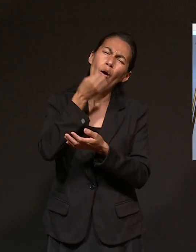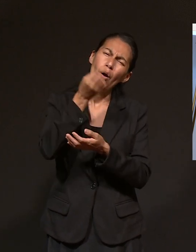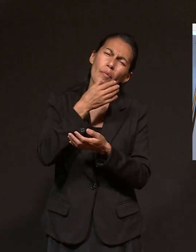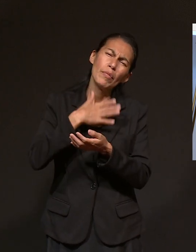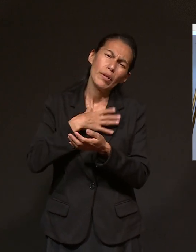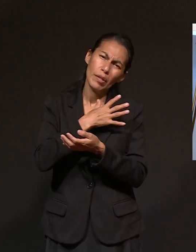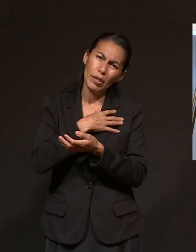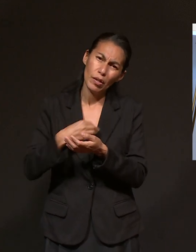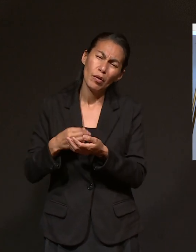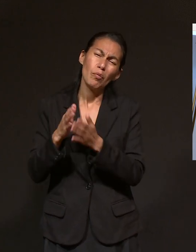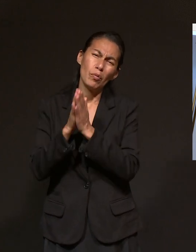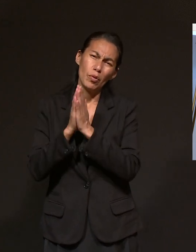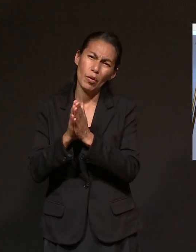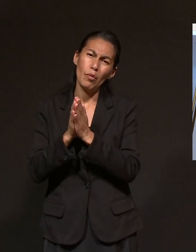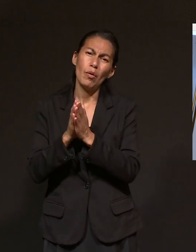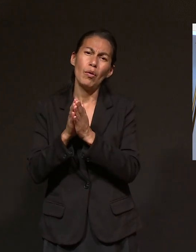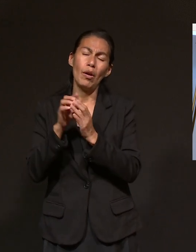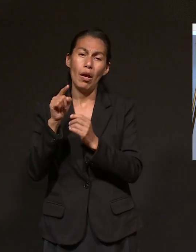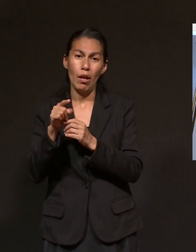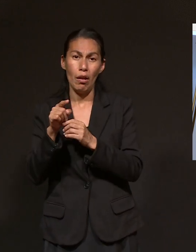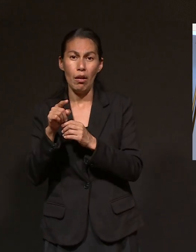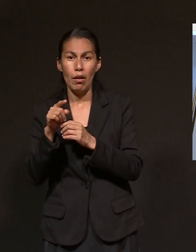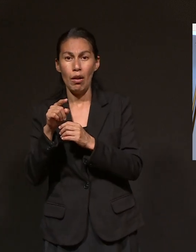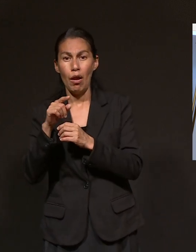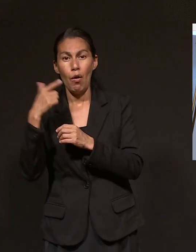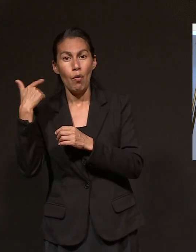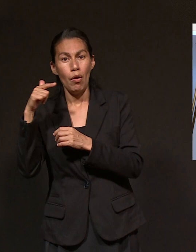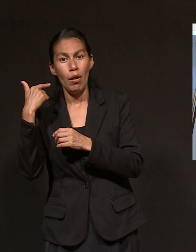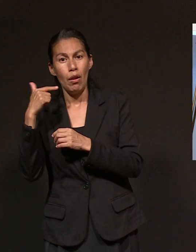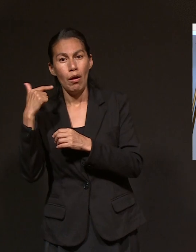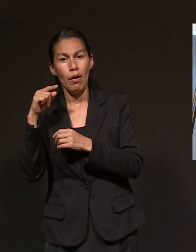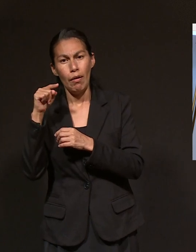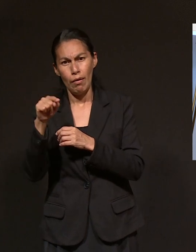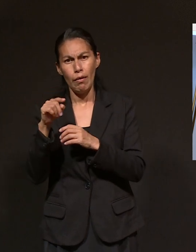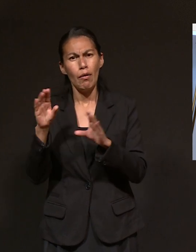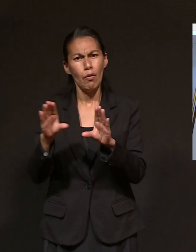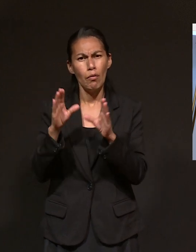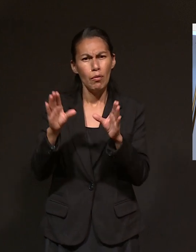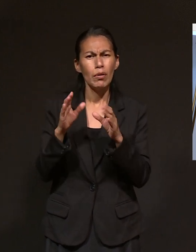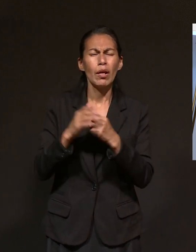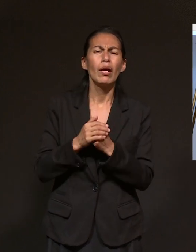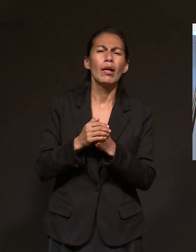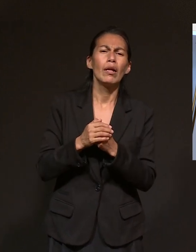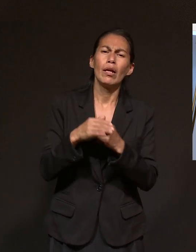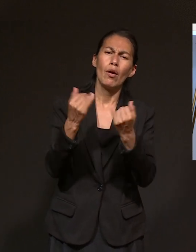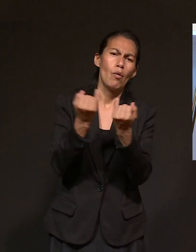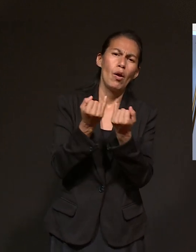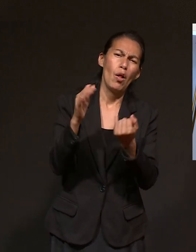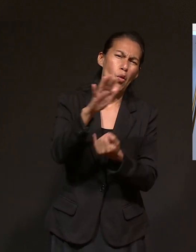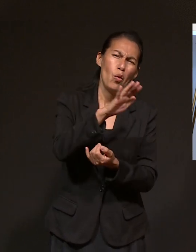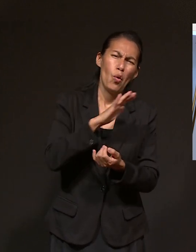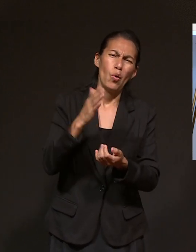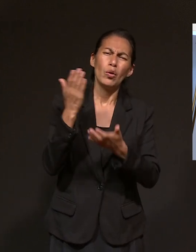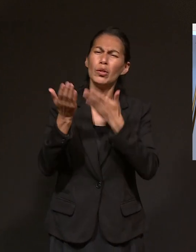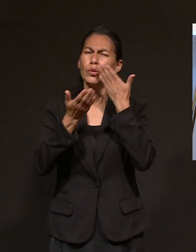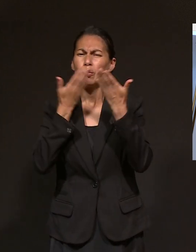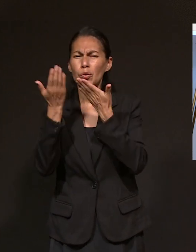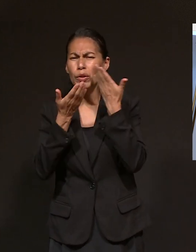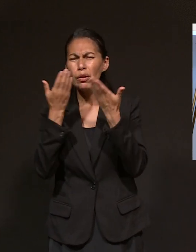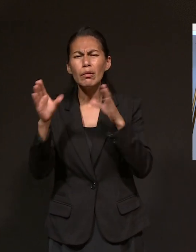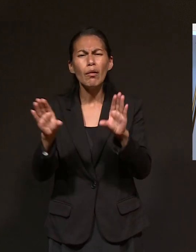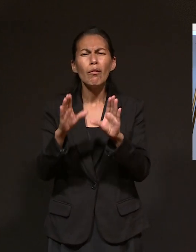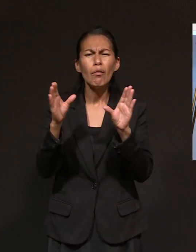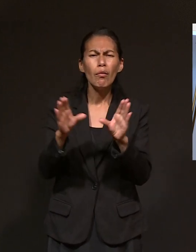Gracias por recordarnos esto Vamos a estar orando por tu hijito Y también Por todos los demás